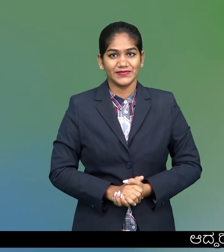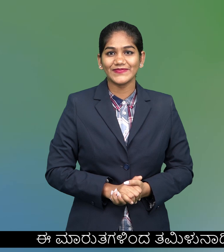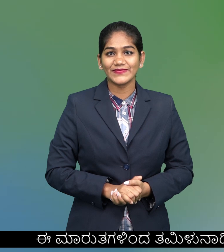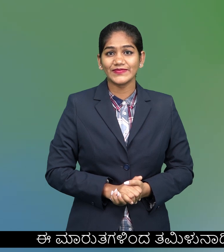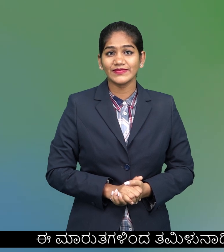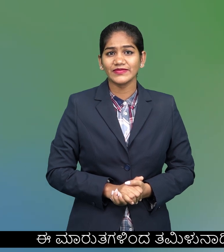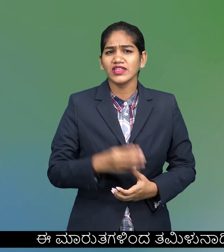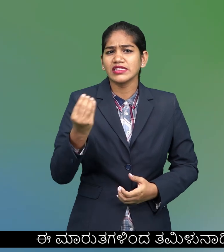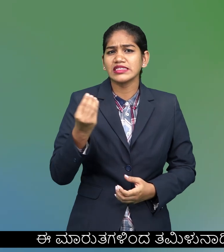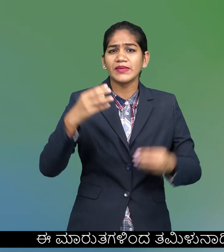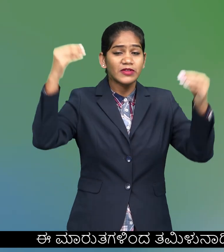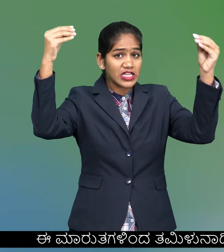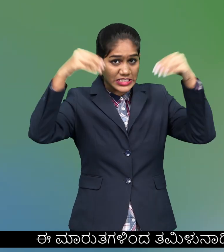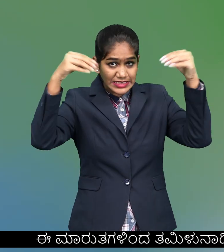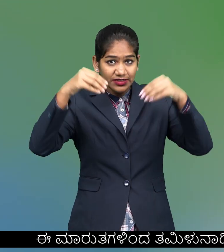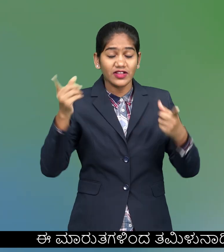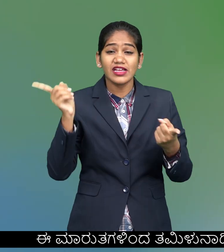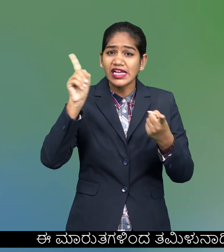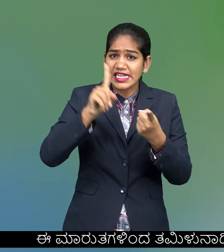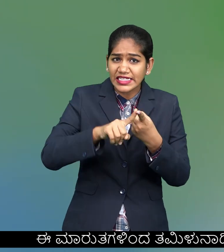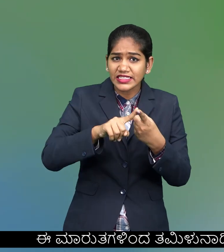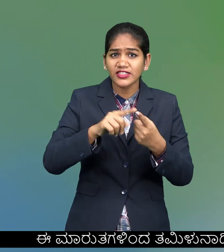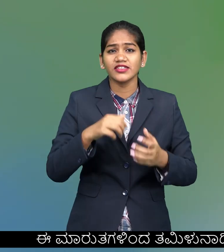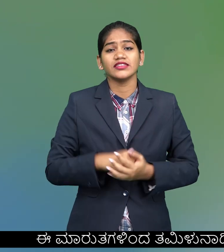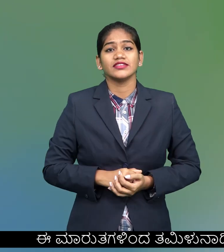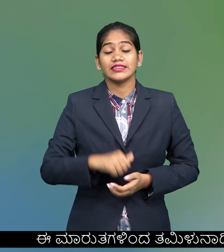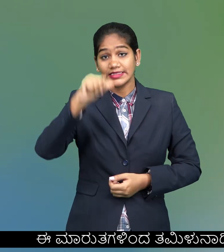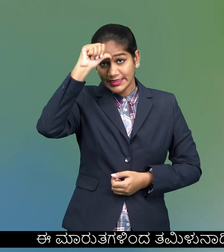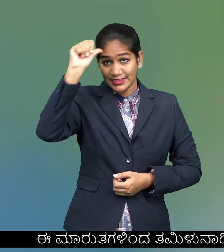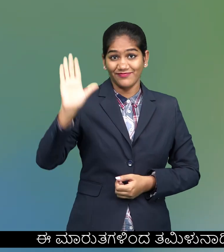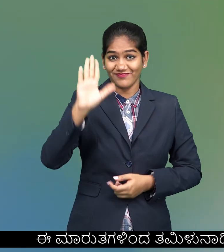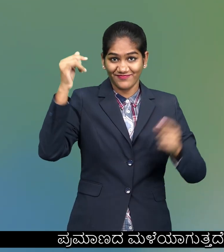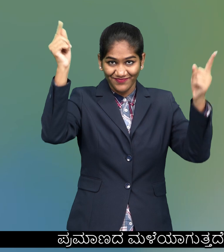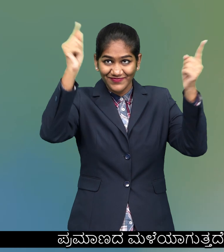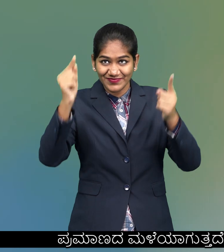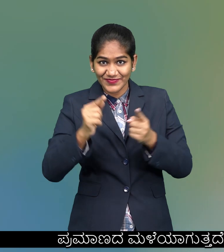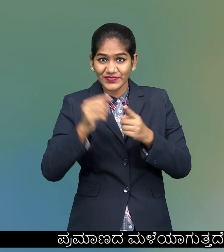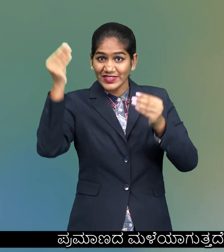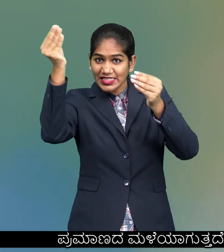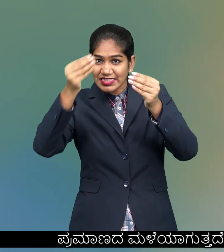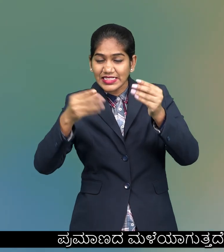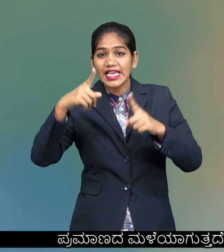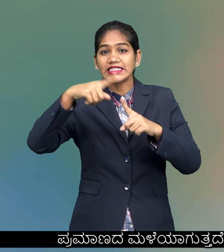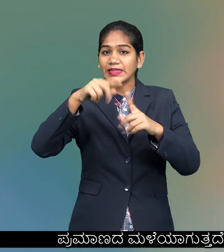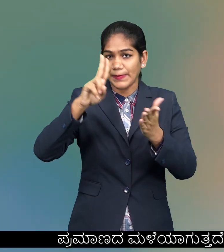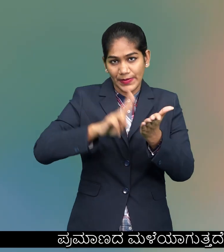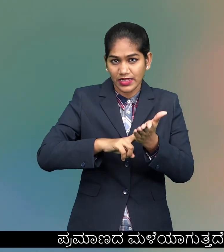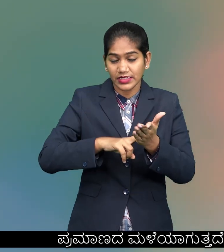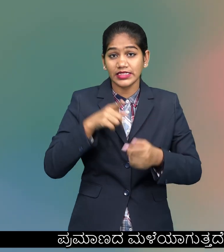ಈ ಮಾರುತಗಳಿಂದ ತಮಿಳುನಾಡಿನ ಕೋರಮಂಡಲ್ ಕರಾವಳಿಯಲ್ಲಿ ಸ್ವಲ್ಪ ಪ್ರಮಾಣದ ಮಳೆಯಾಗುತ್ತದೆ, ಏಕೆಂದರೆ ಅವು